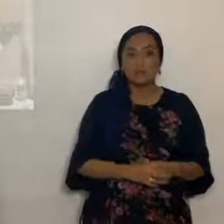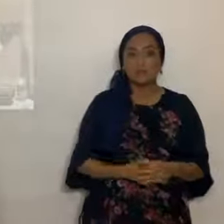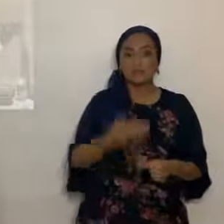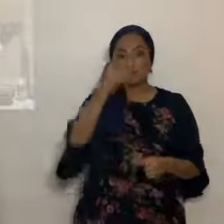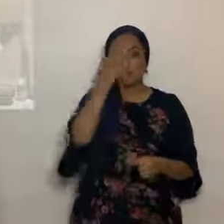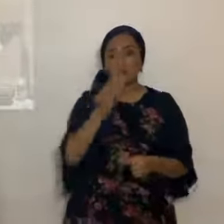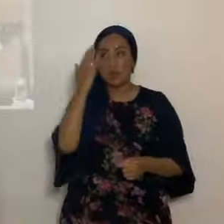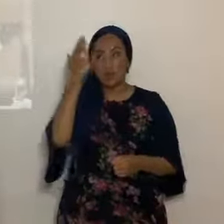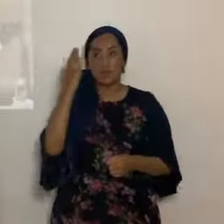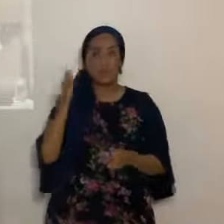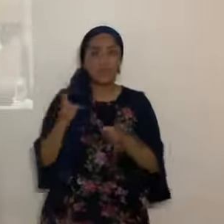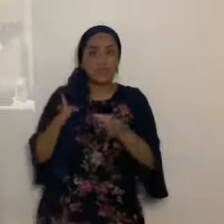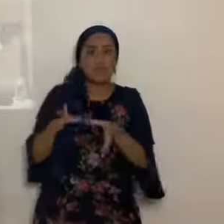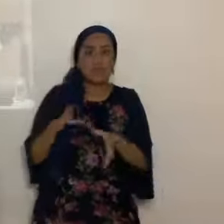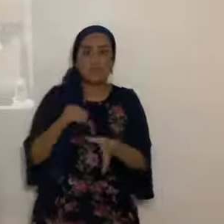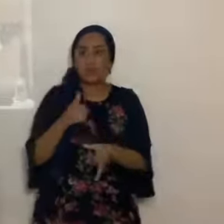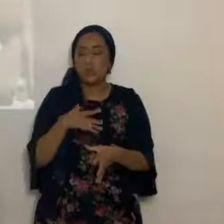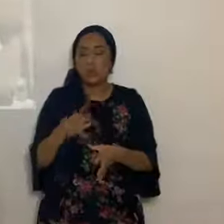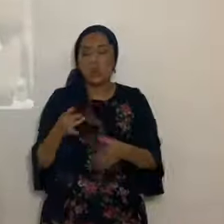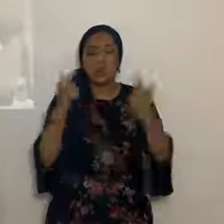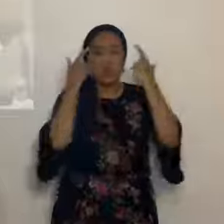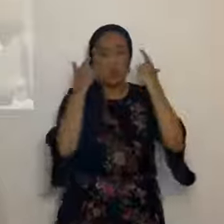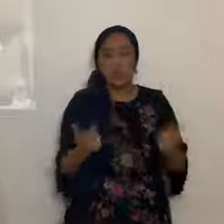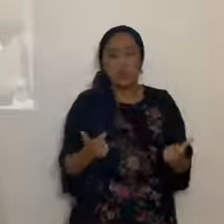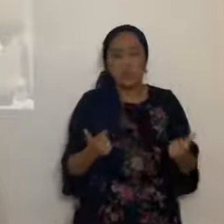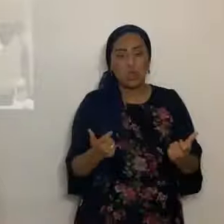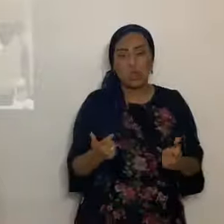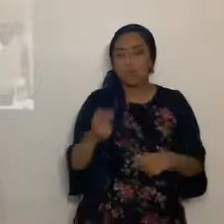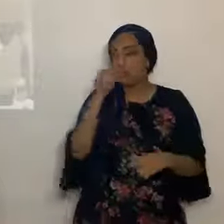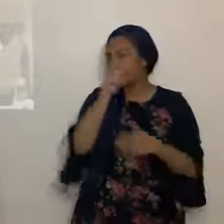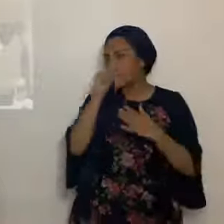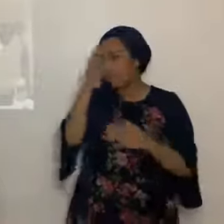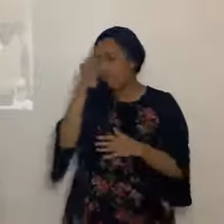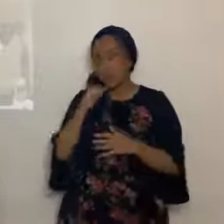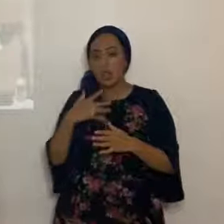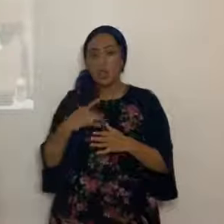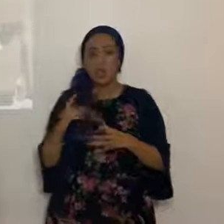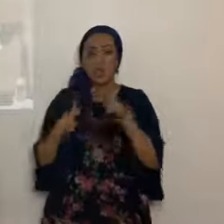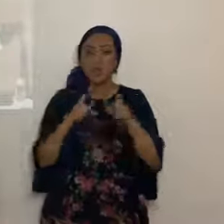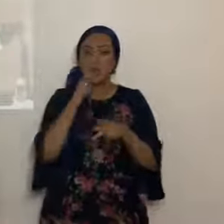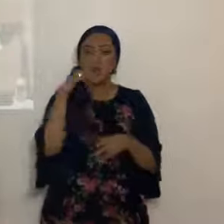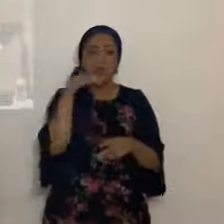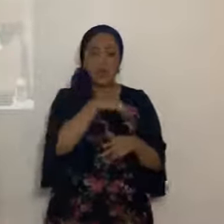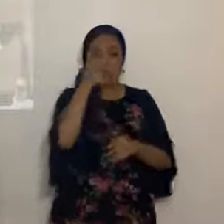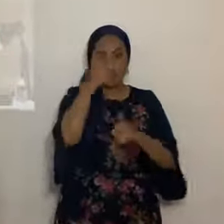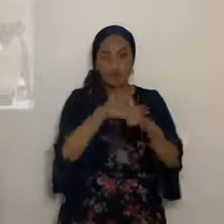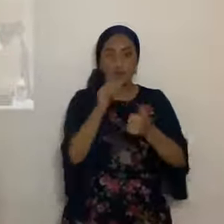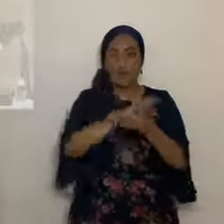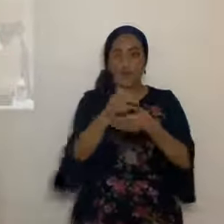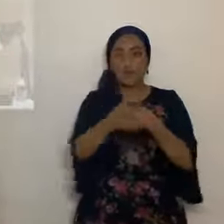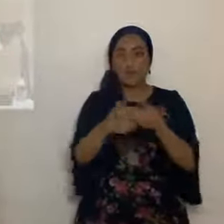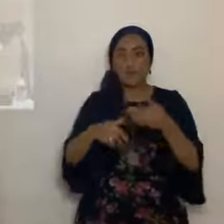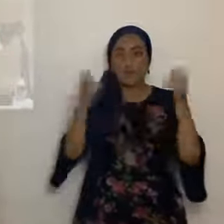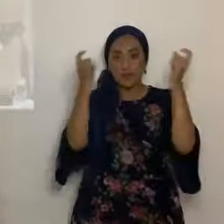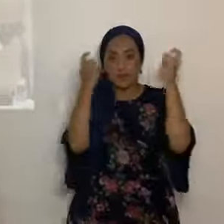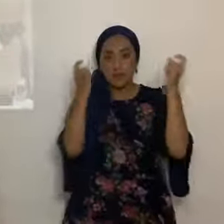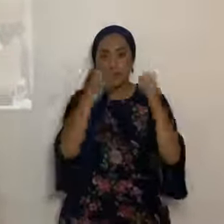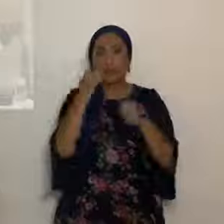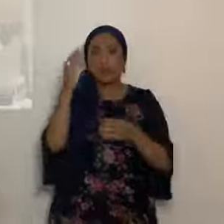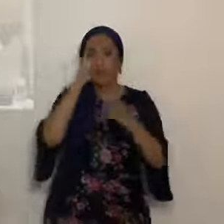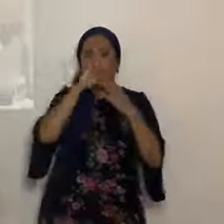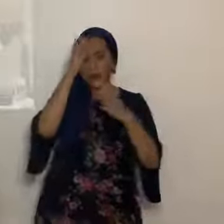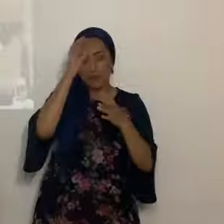Elohim detesta el orgullo, detesta la hipocresía. ¿Se acuerdan de la fiesta de los panes sin levadura? Y